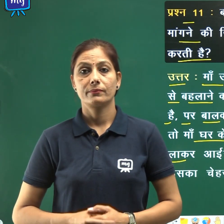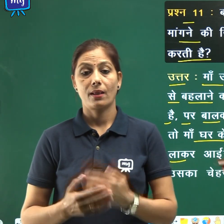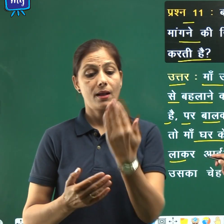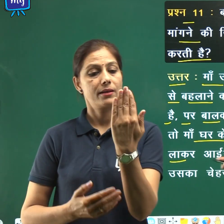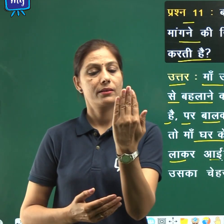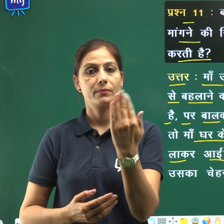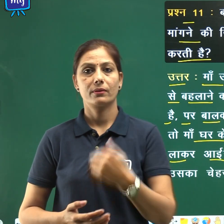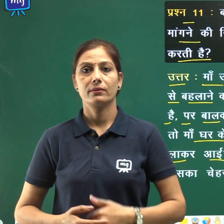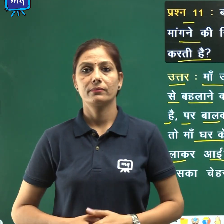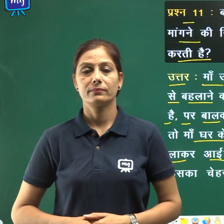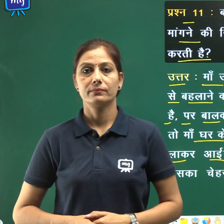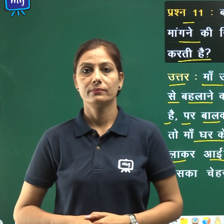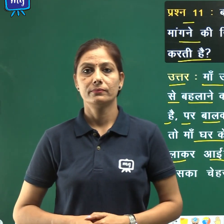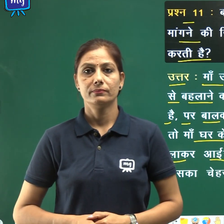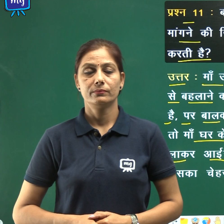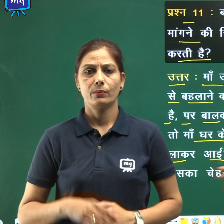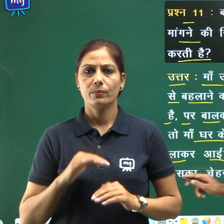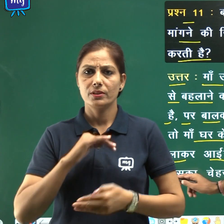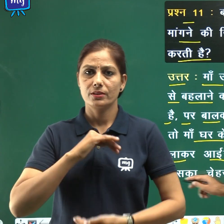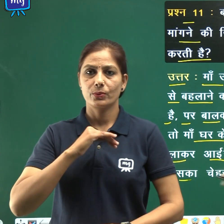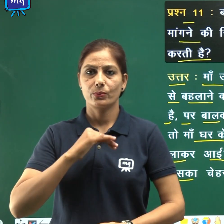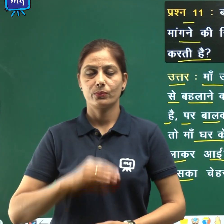आईने में बच्चे को